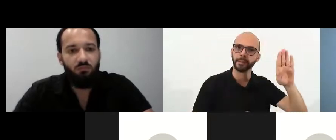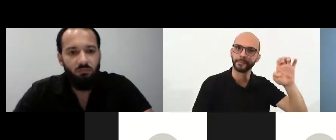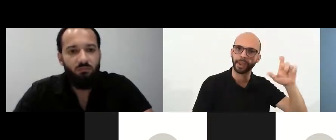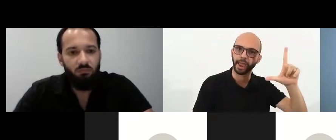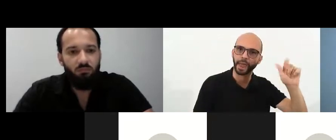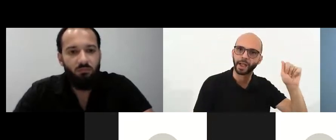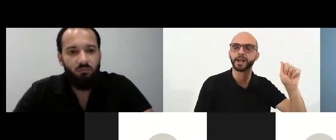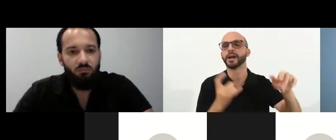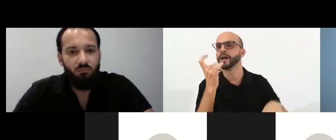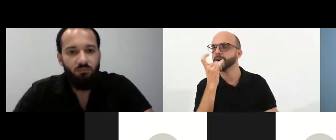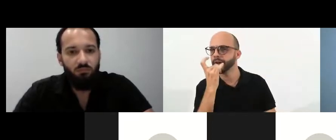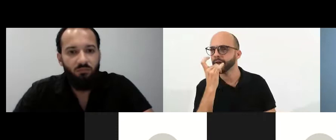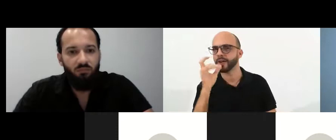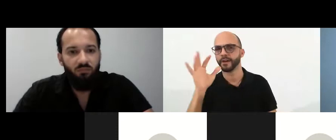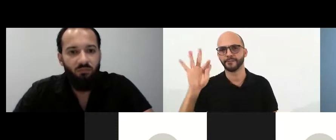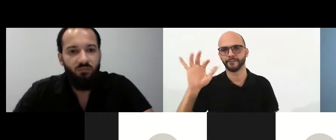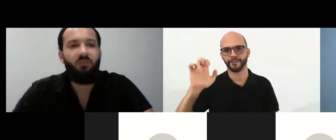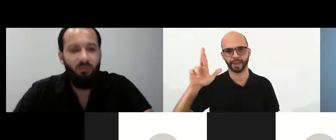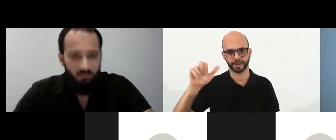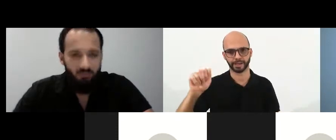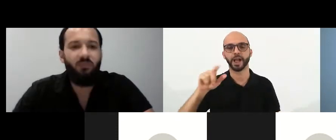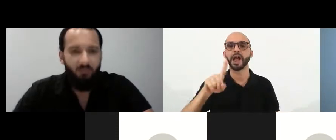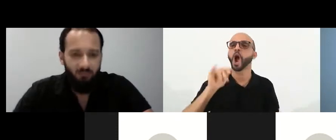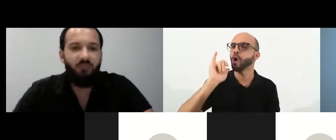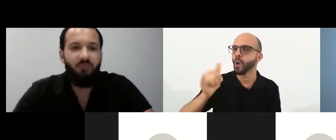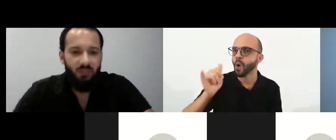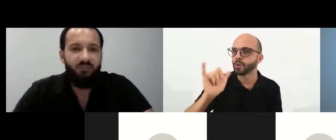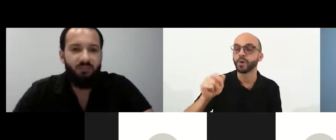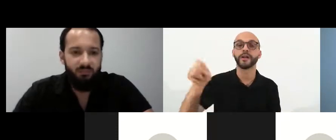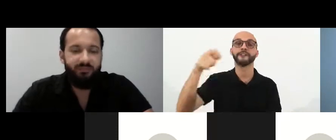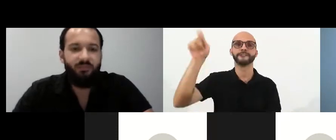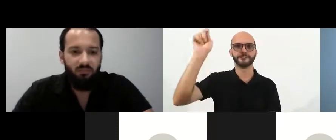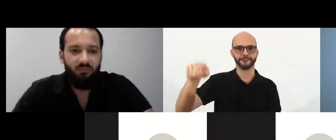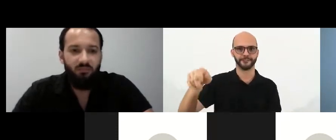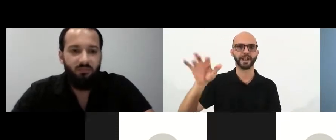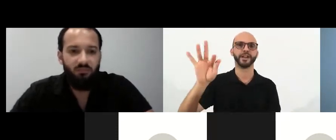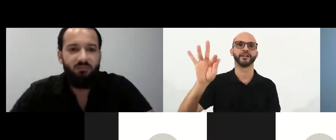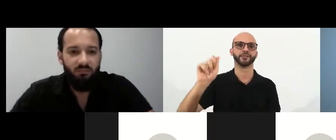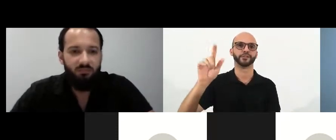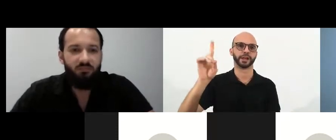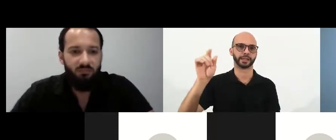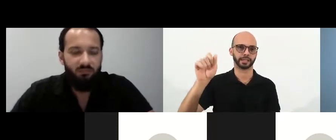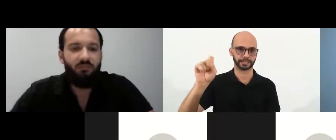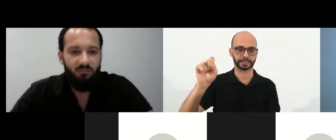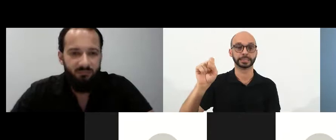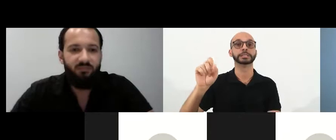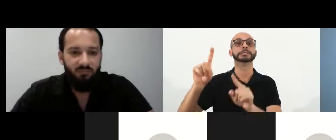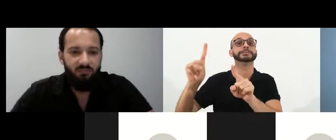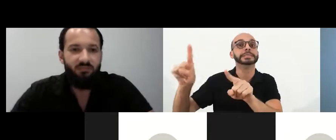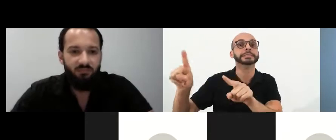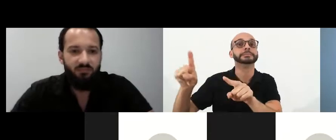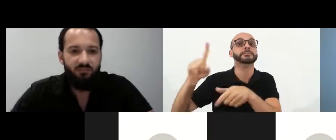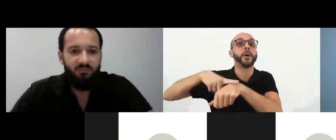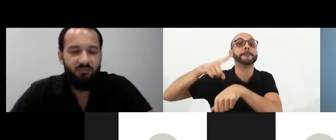sobre a questão da Bela e a Fera. É um conto de